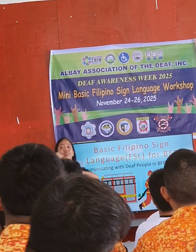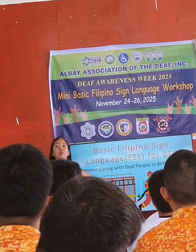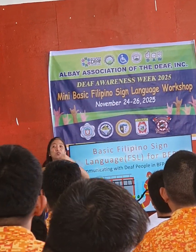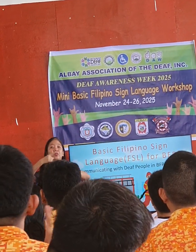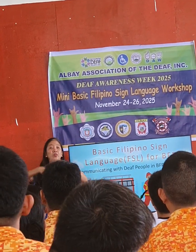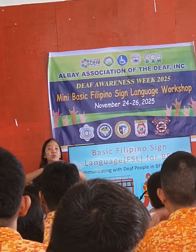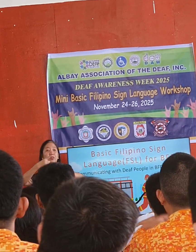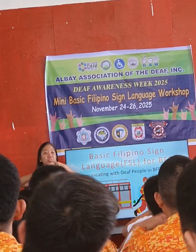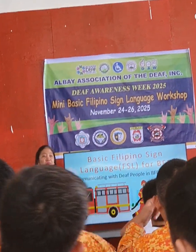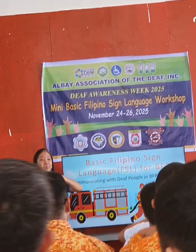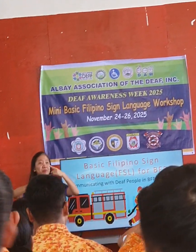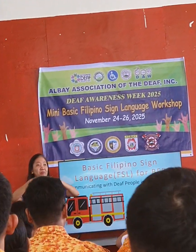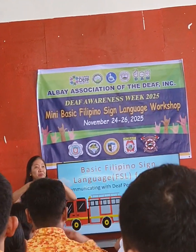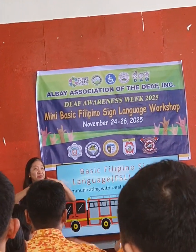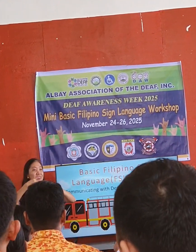Sign.